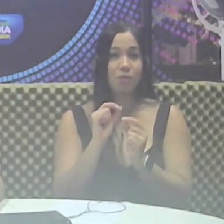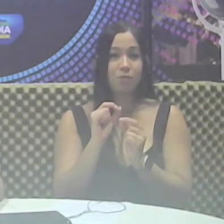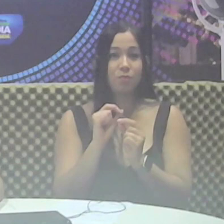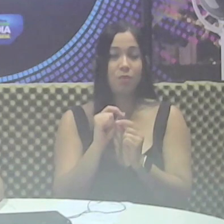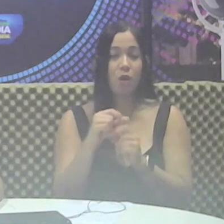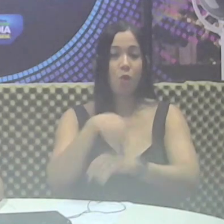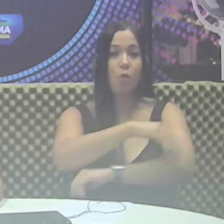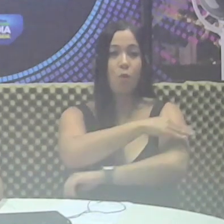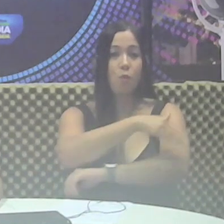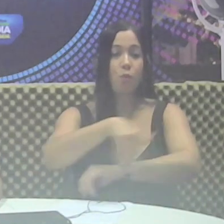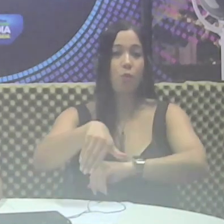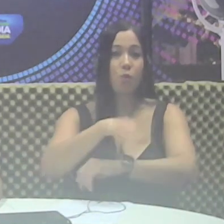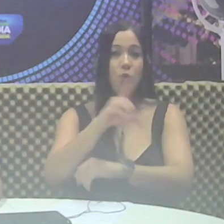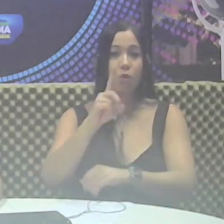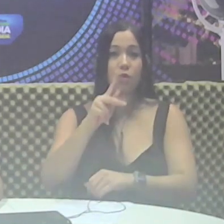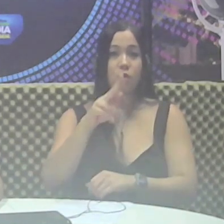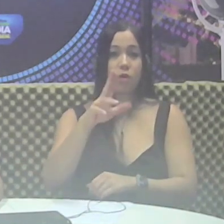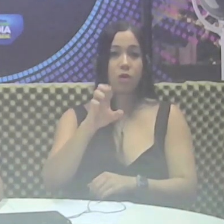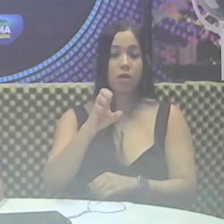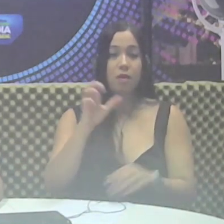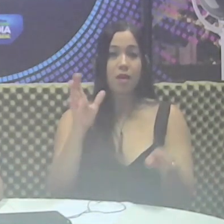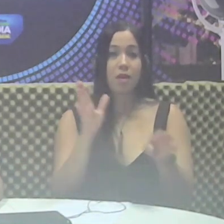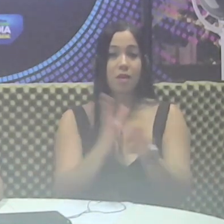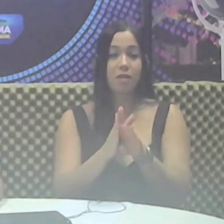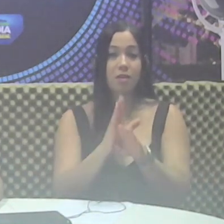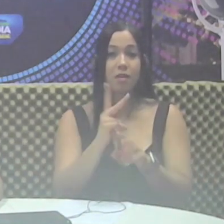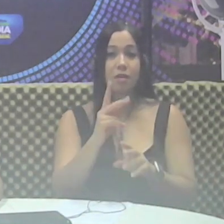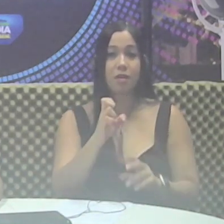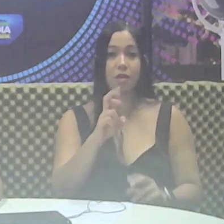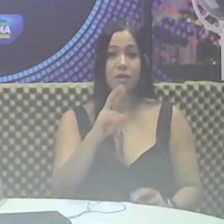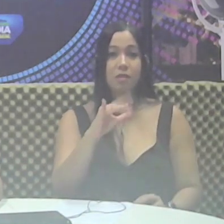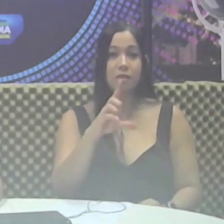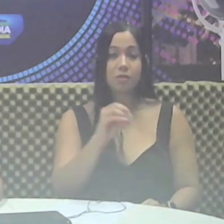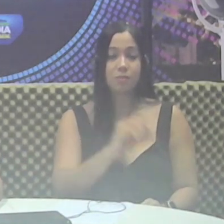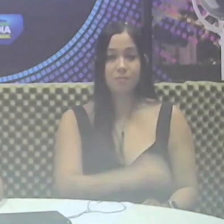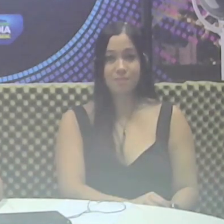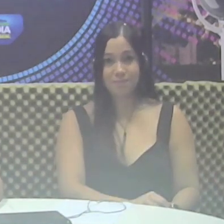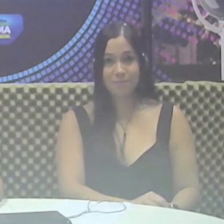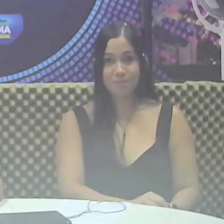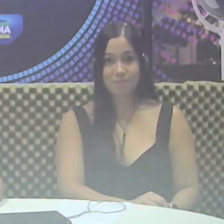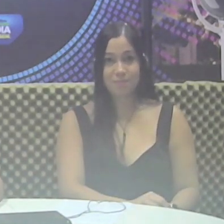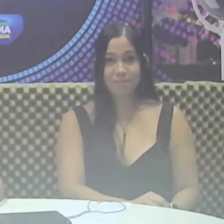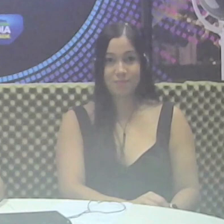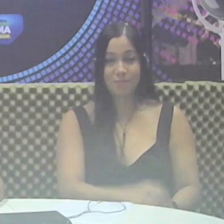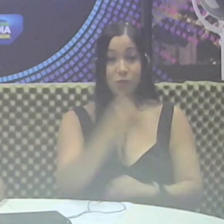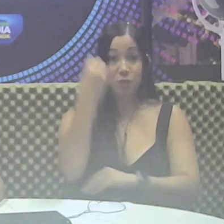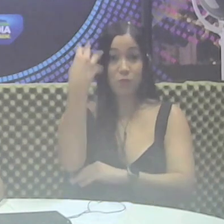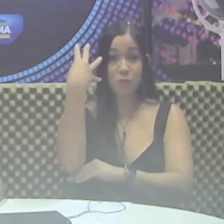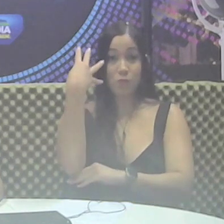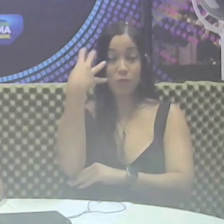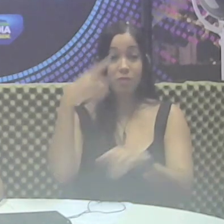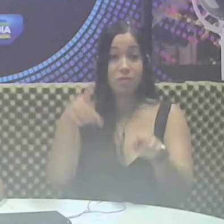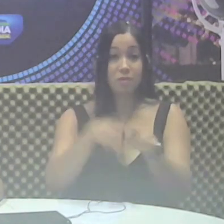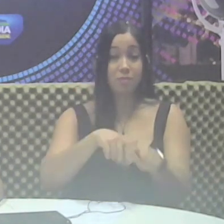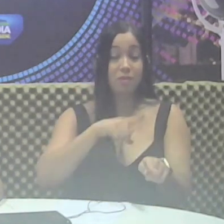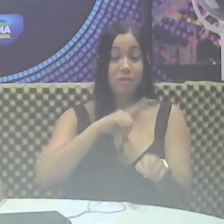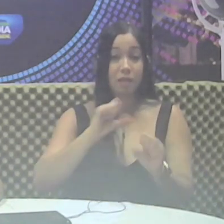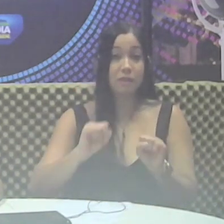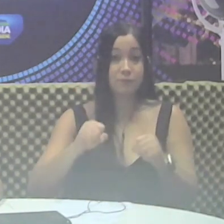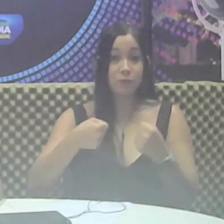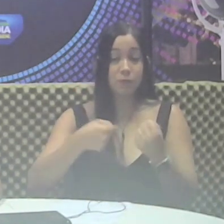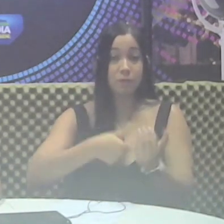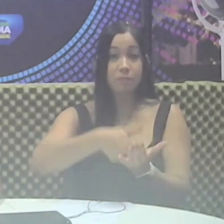o cruzamento entre as ruas Duque de Caxias e Ercílio Furlaneto. Além do semáforo, o local recebeu reforço